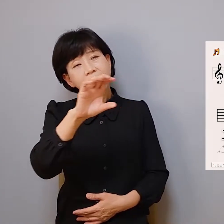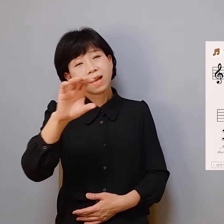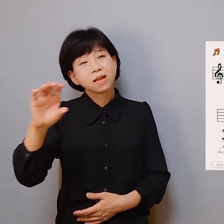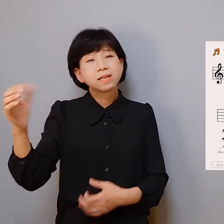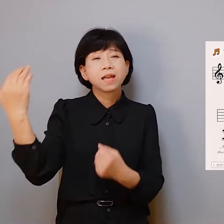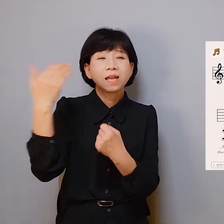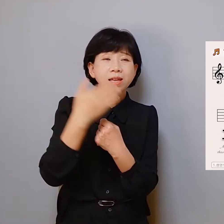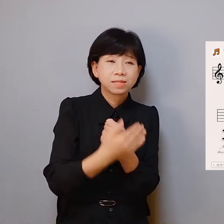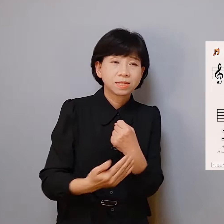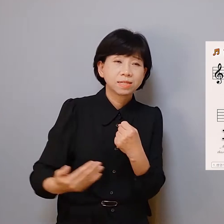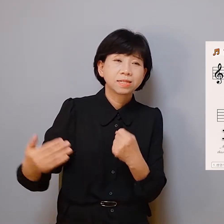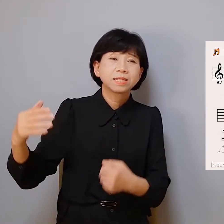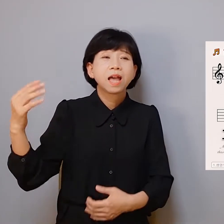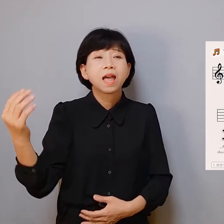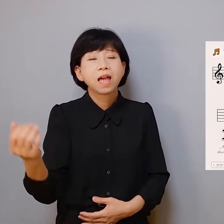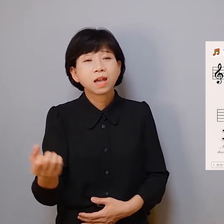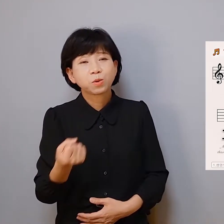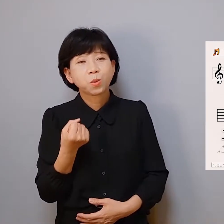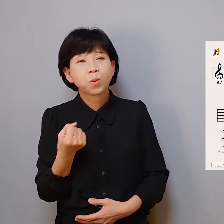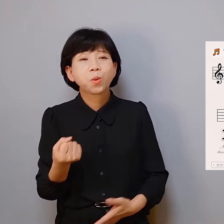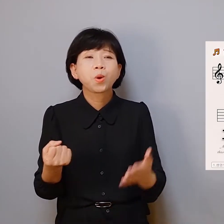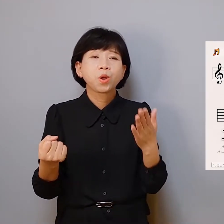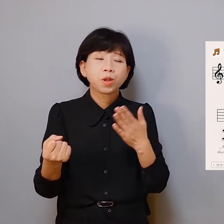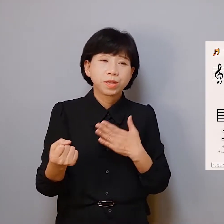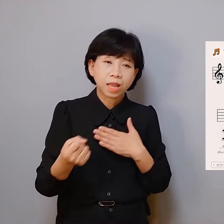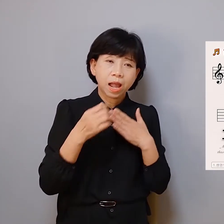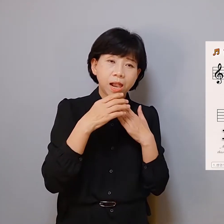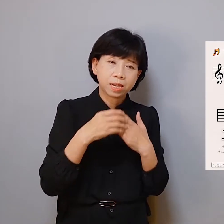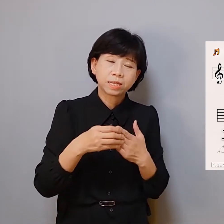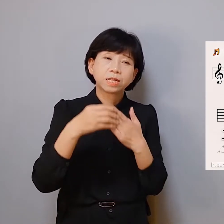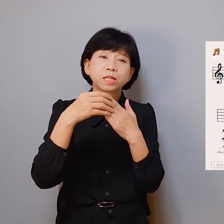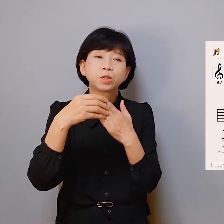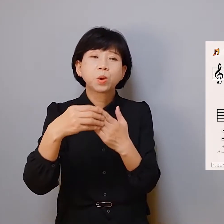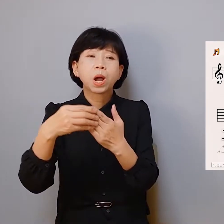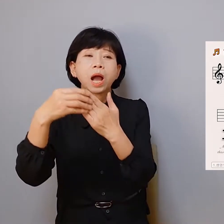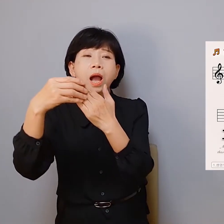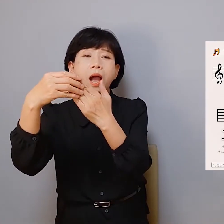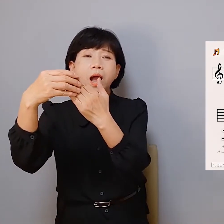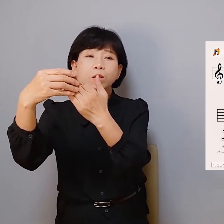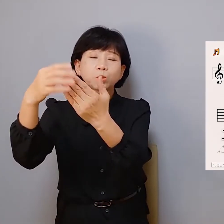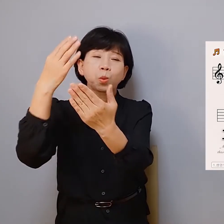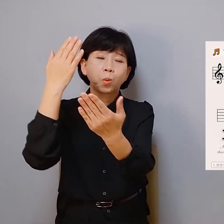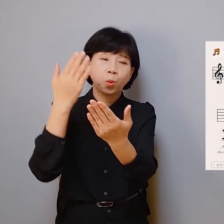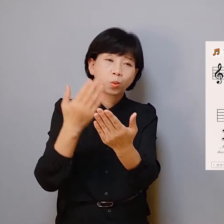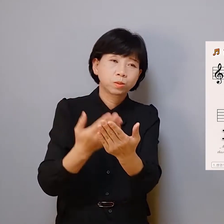그 십자가의 은혜로 날